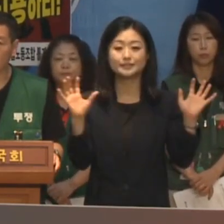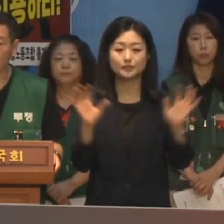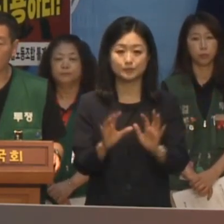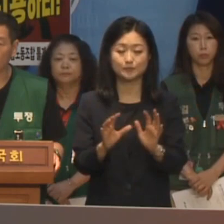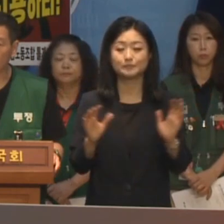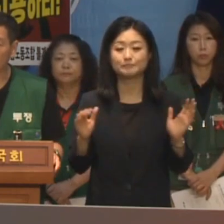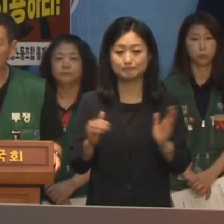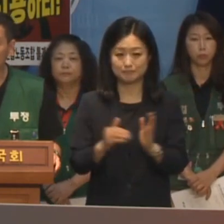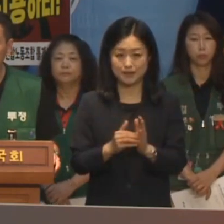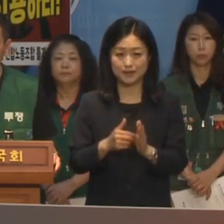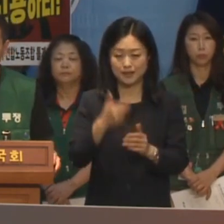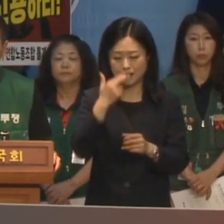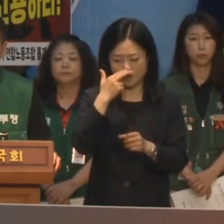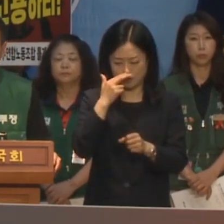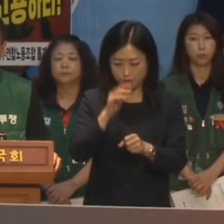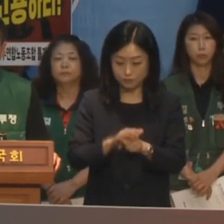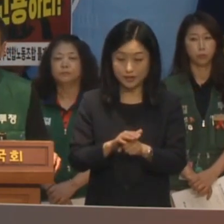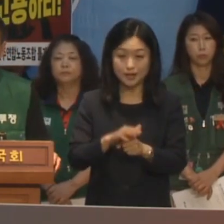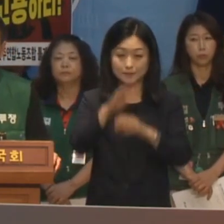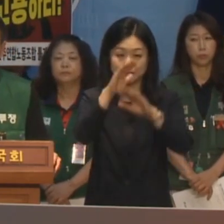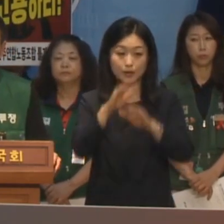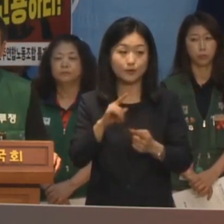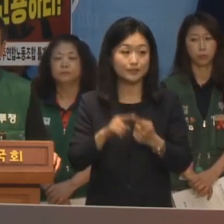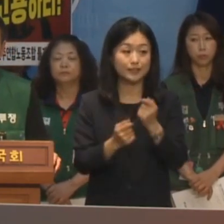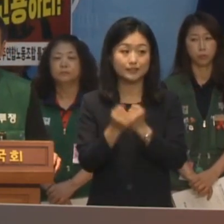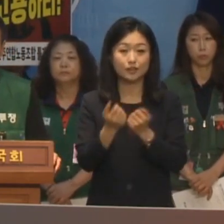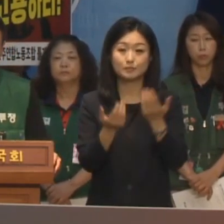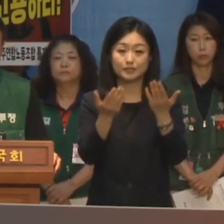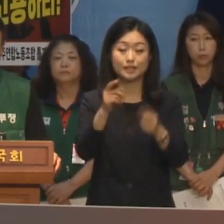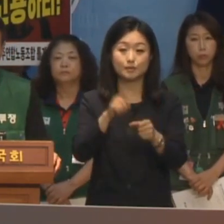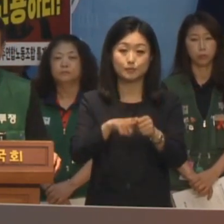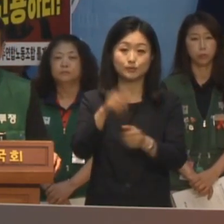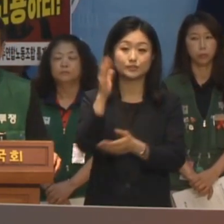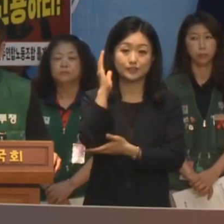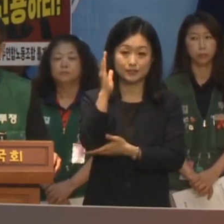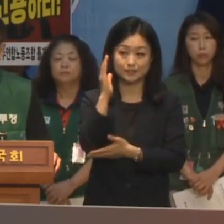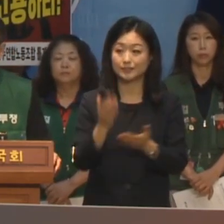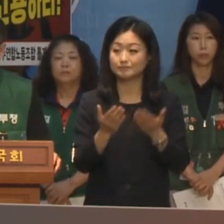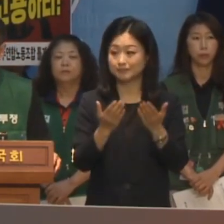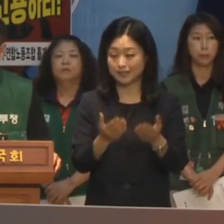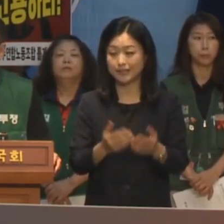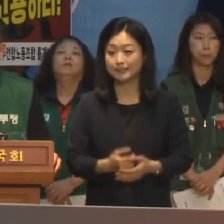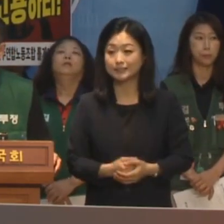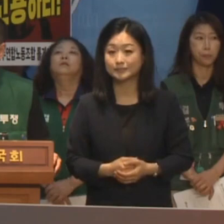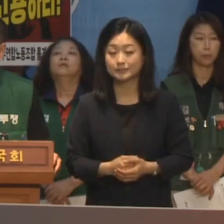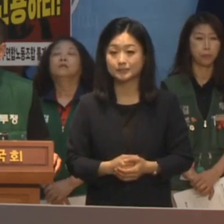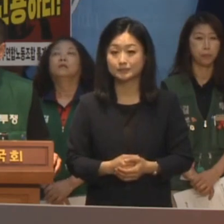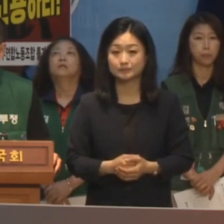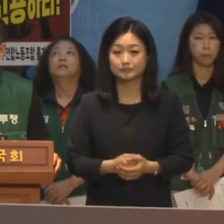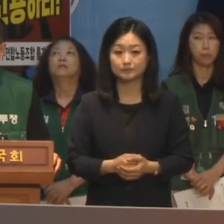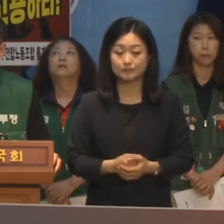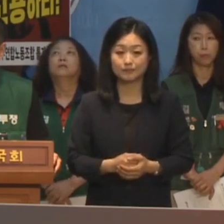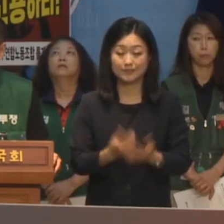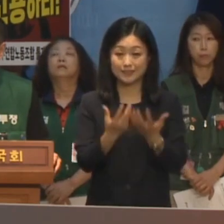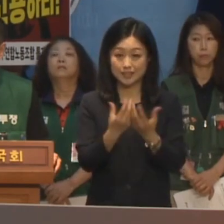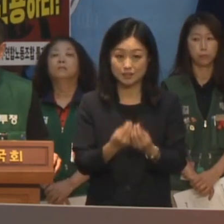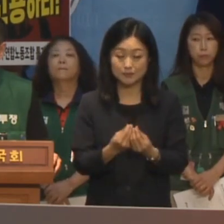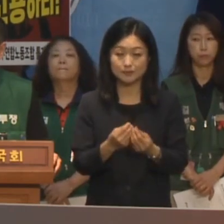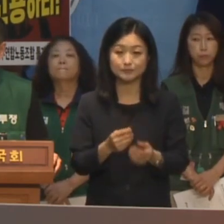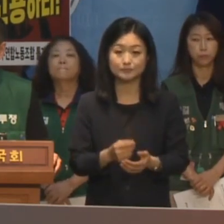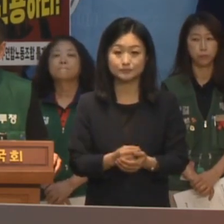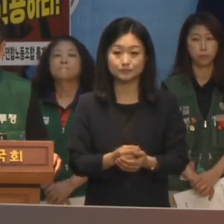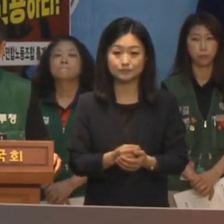기자회견에 억울함을 이 기자분들께 알려드리고자 이 자리에 참석을 했습니다. 물방울 하나에도 세상의